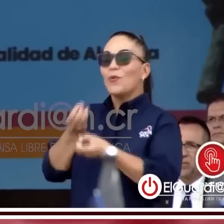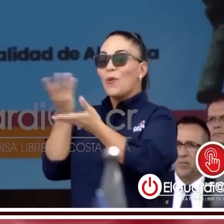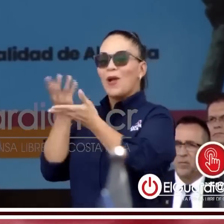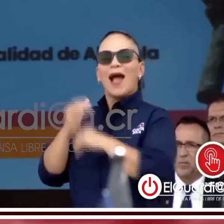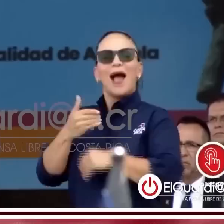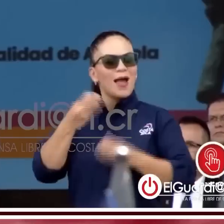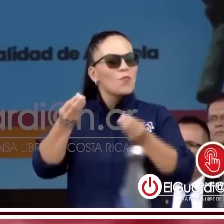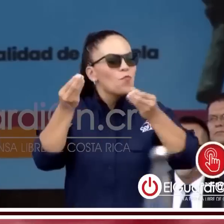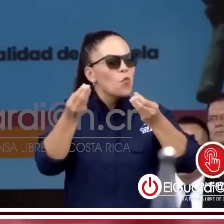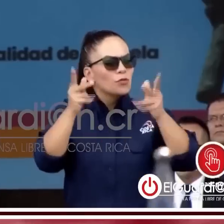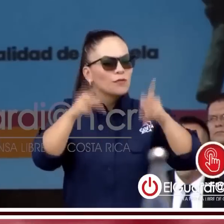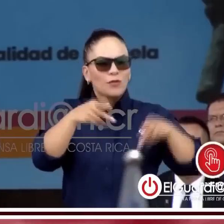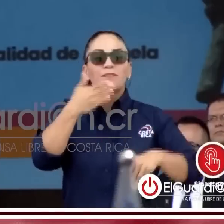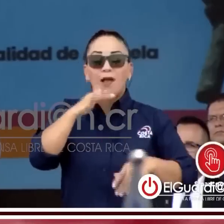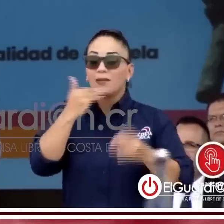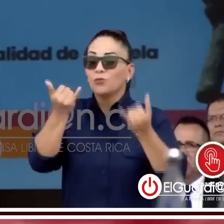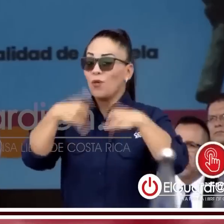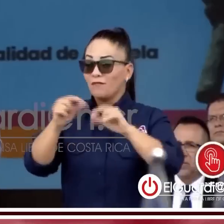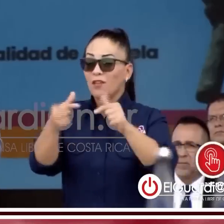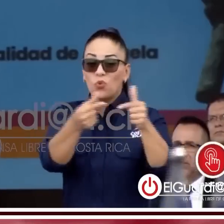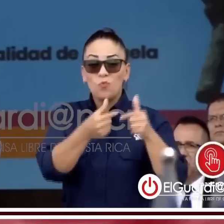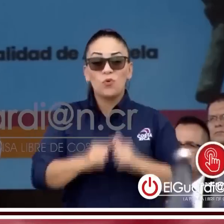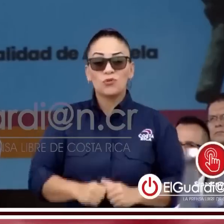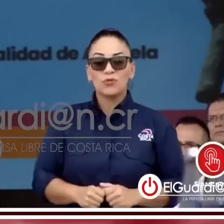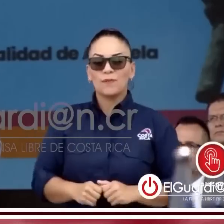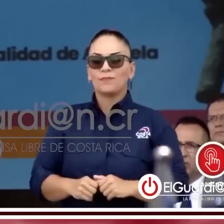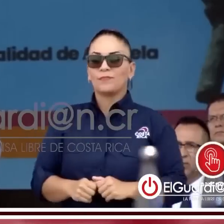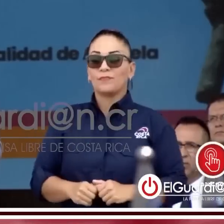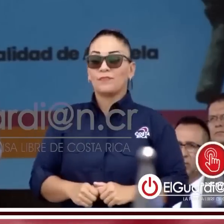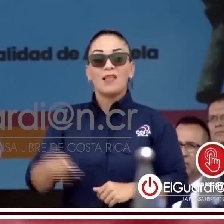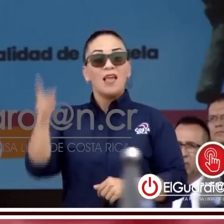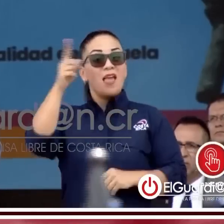Todavía quedan filibusteros. Y se nos